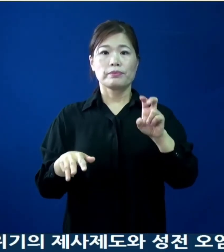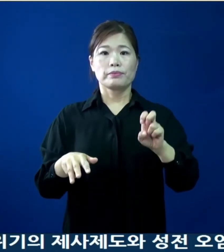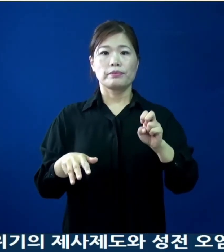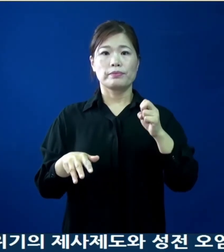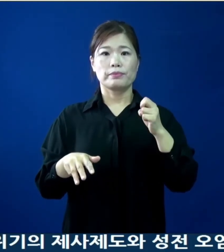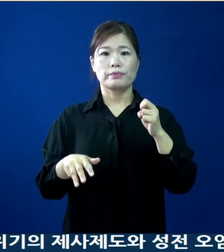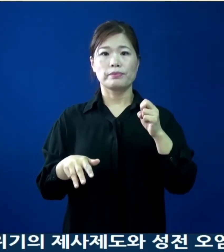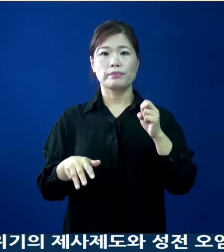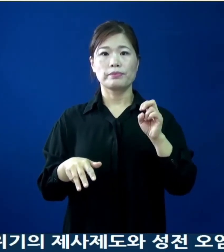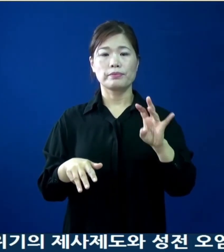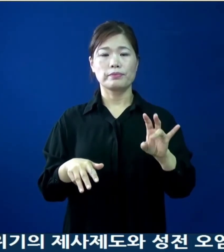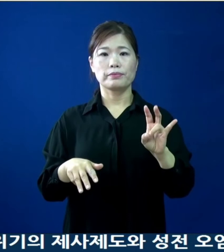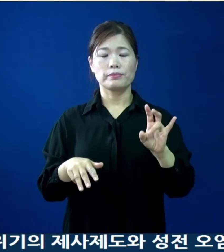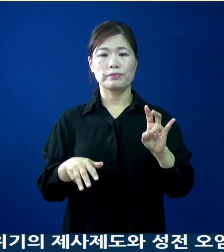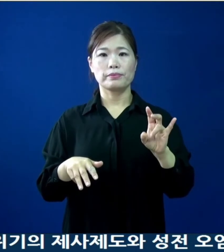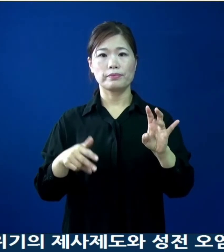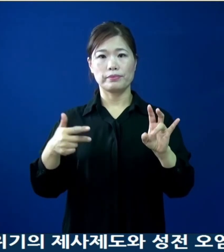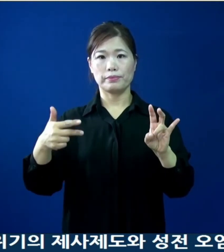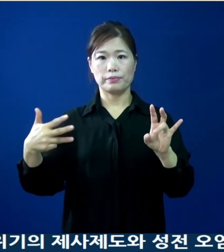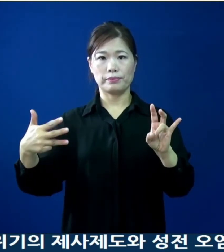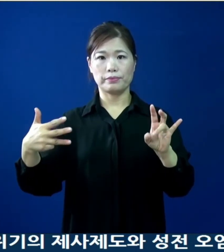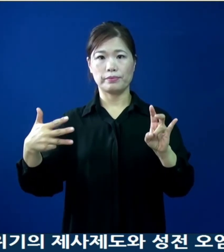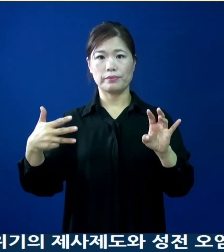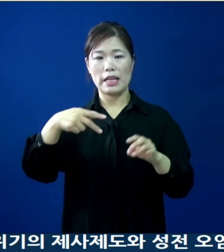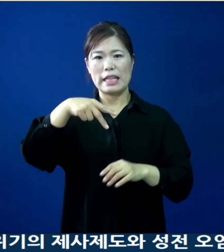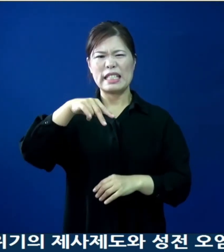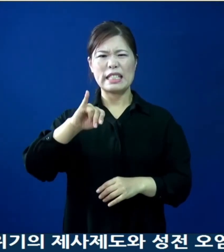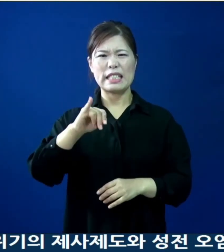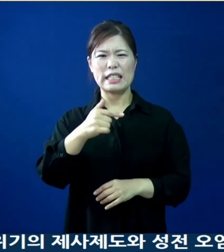말씀, 시내산 사건이죠. 시내산에